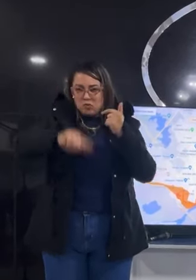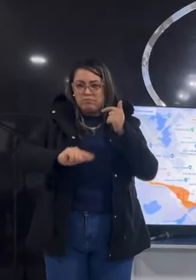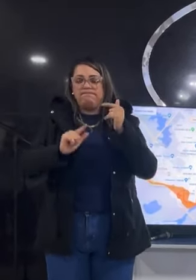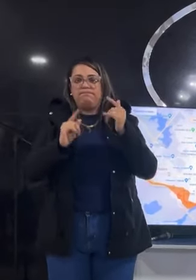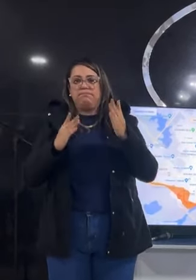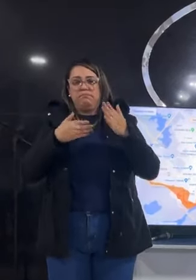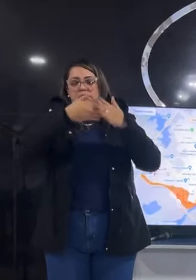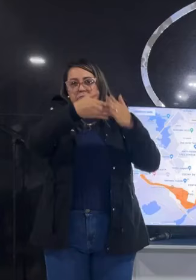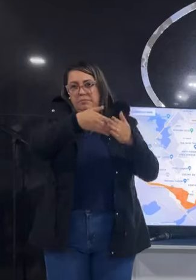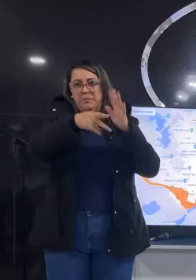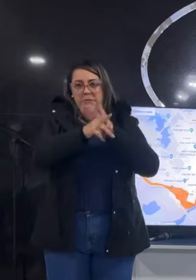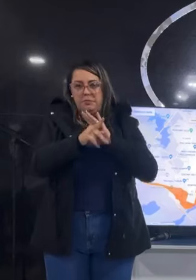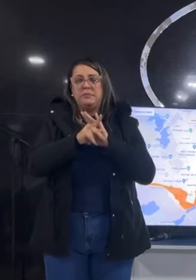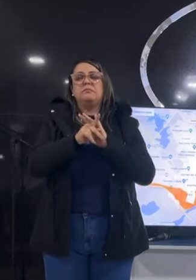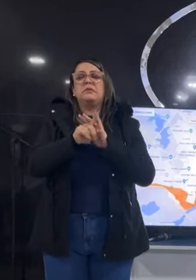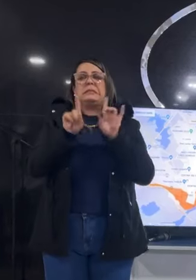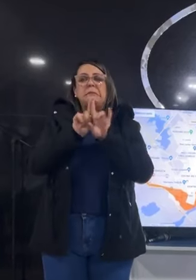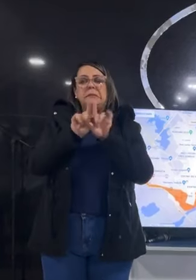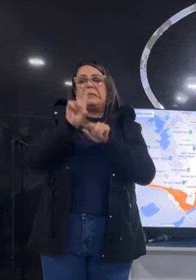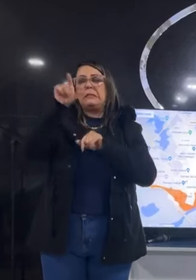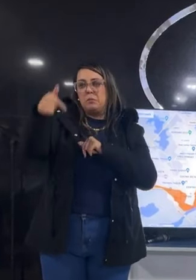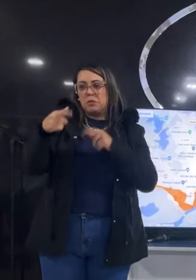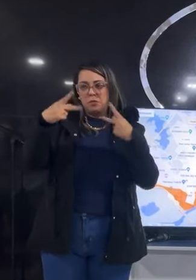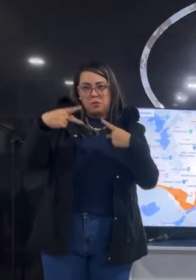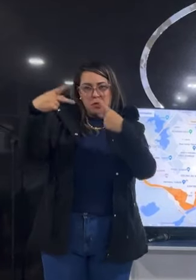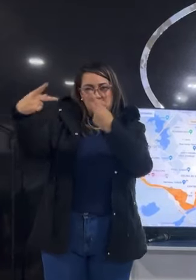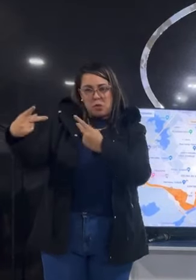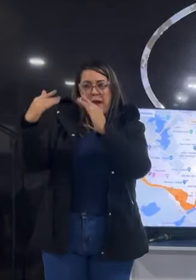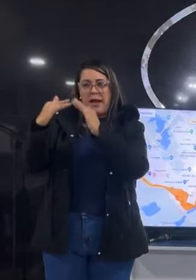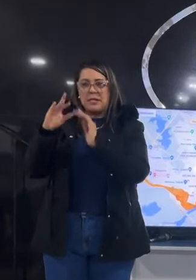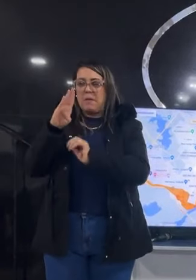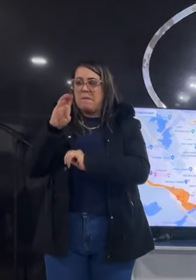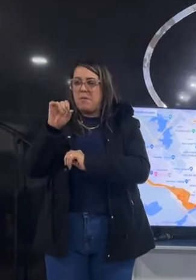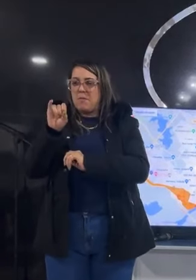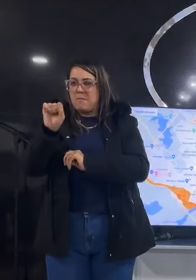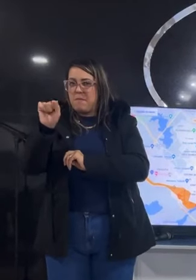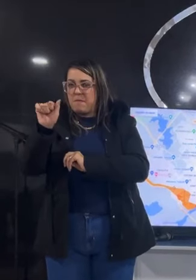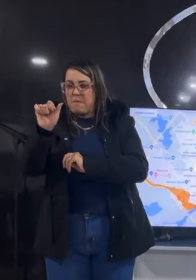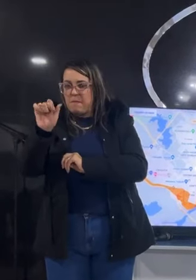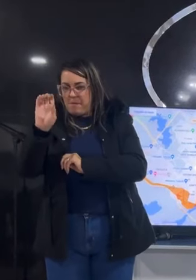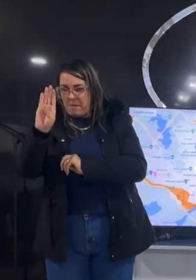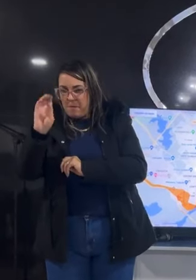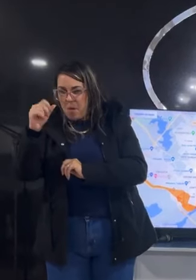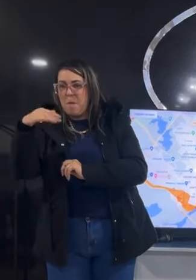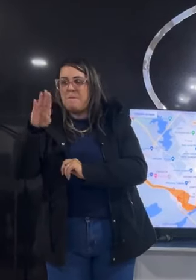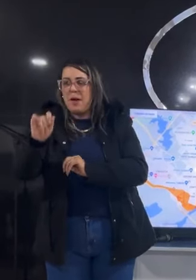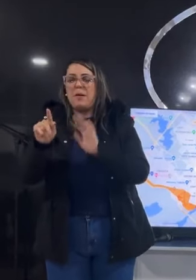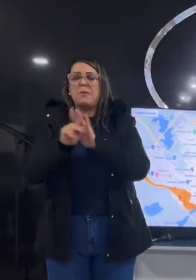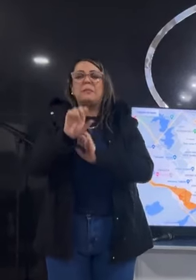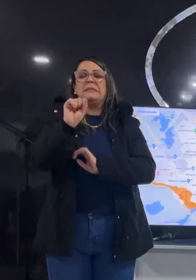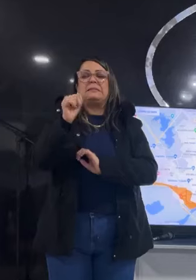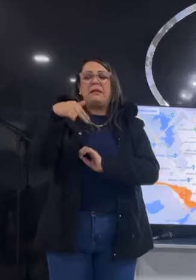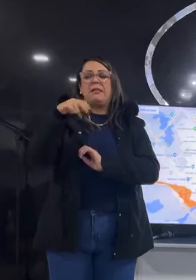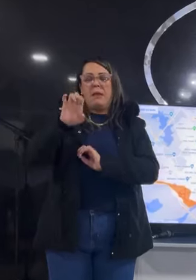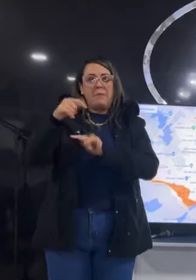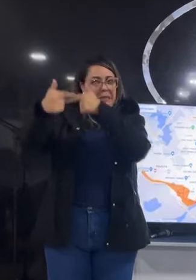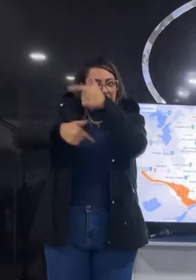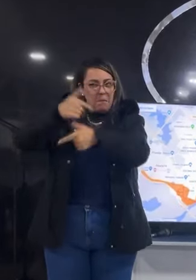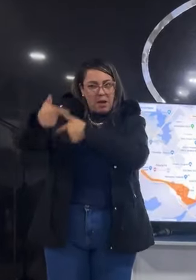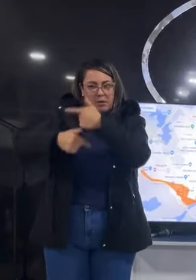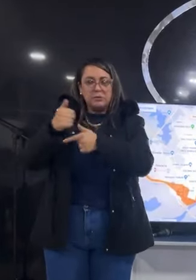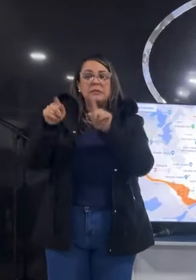visitou a casa de bombas do sanep que tava em plena atuação né levando água para fora e depois visitou o